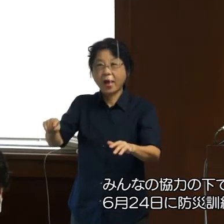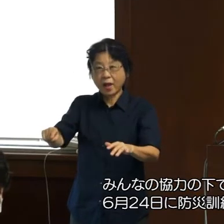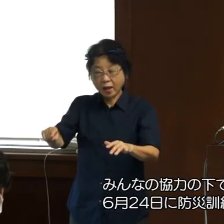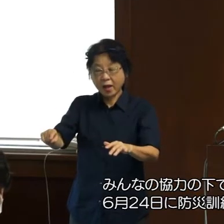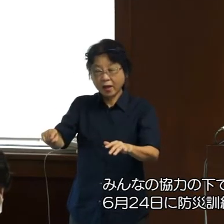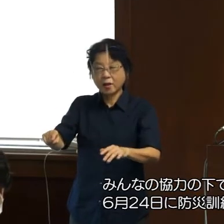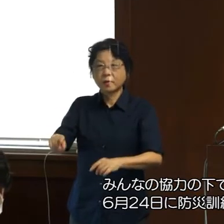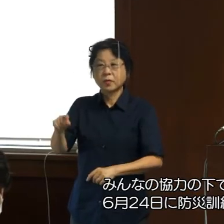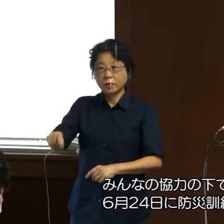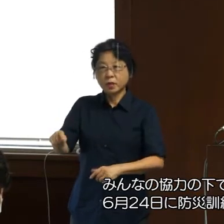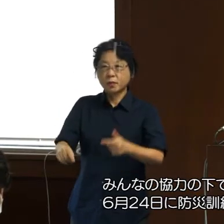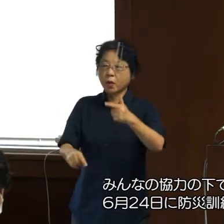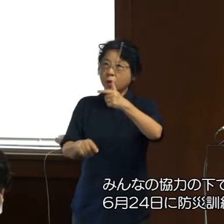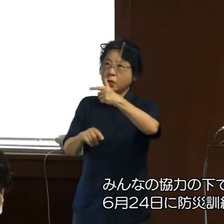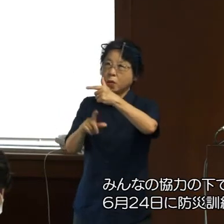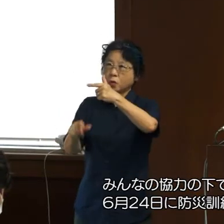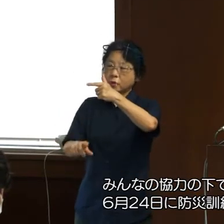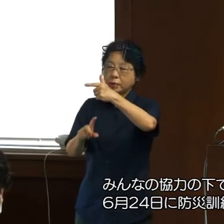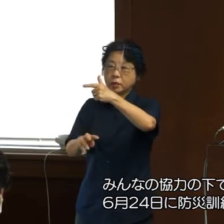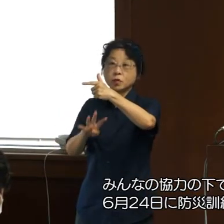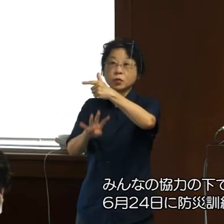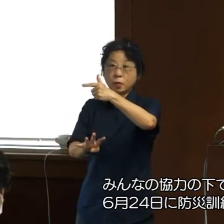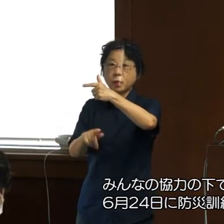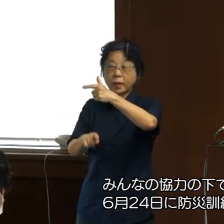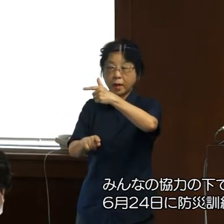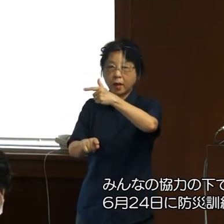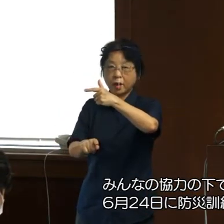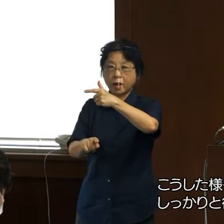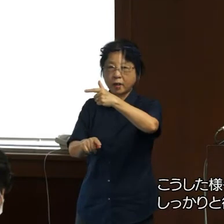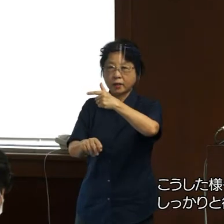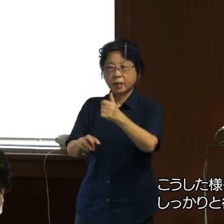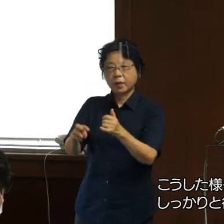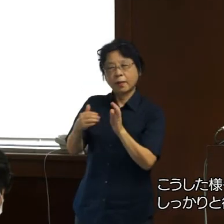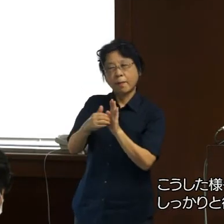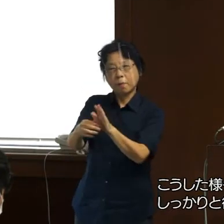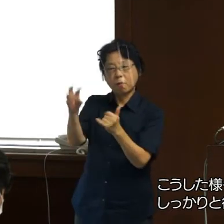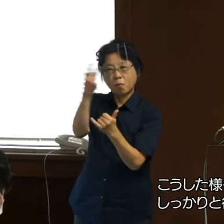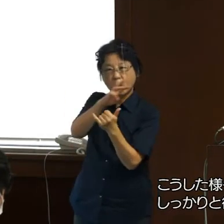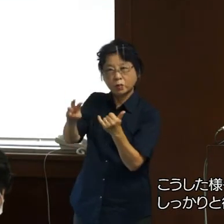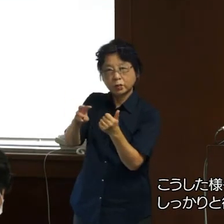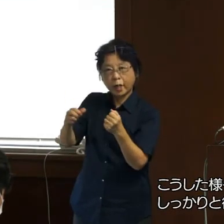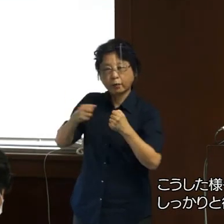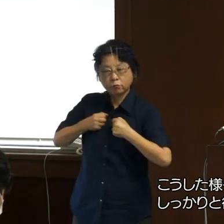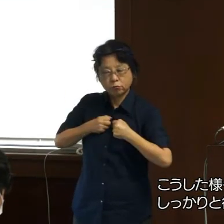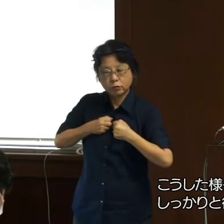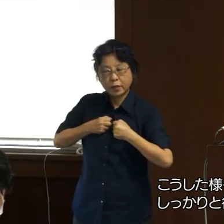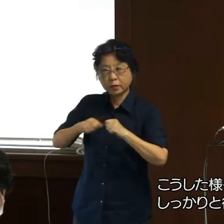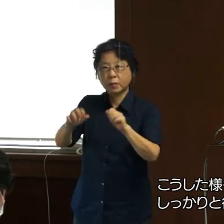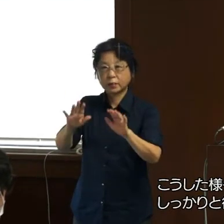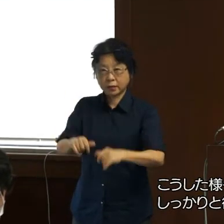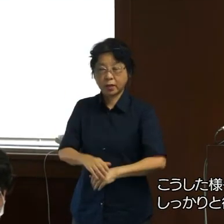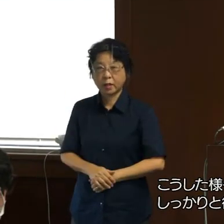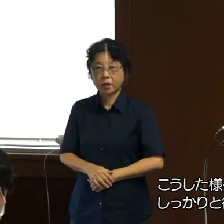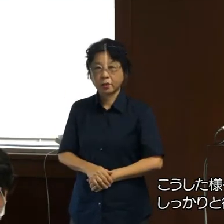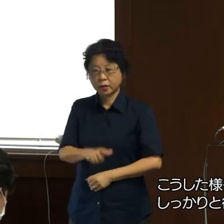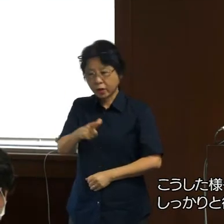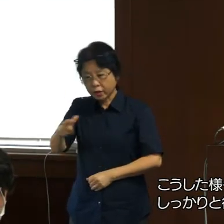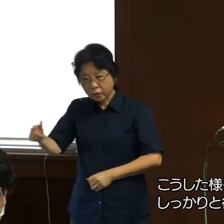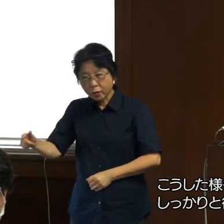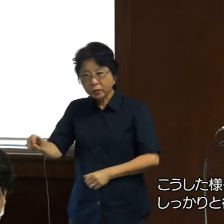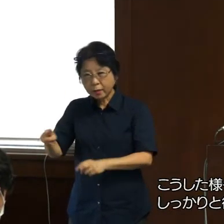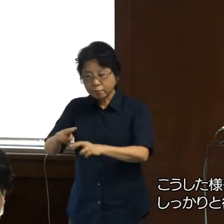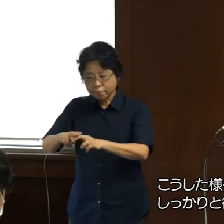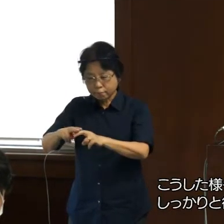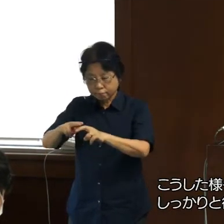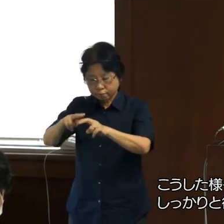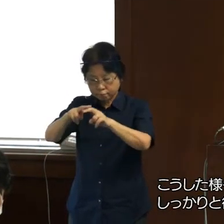もとで6月24日に防災訓練が実施できたということ、でこうしたさまざまな今回の蓄積をしっかりと